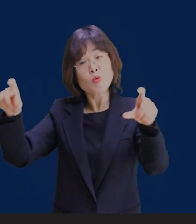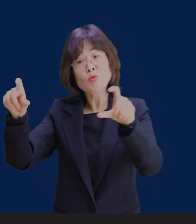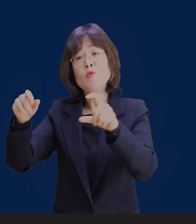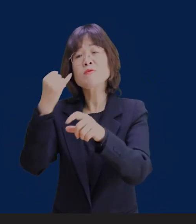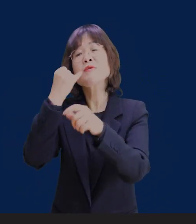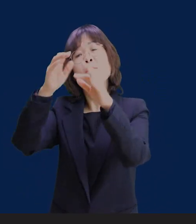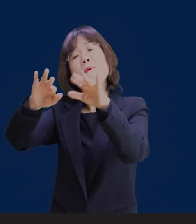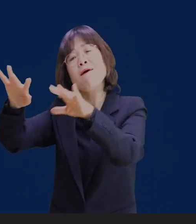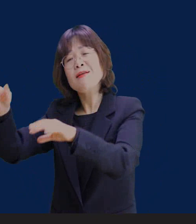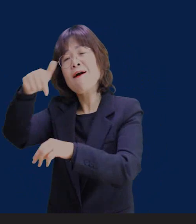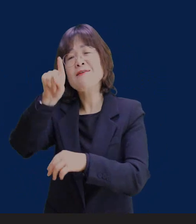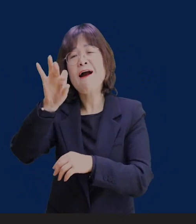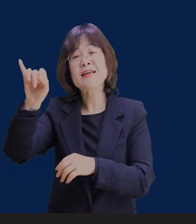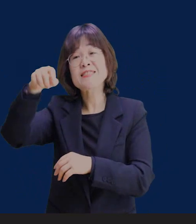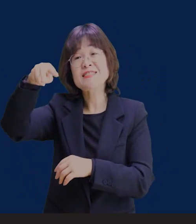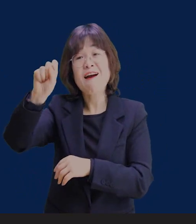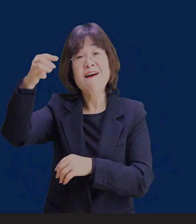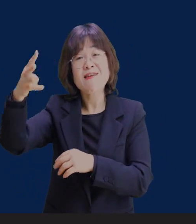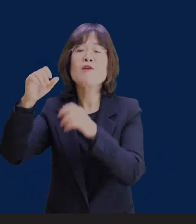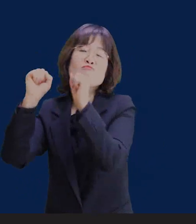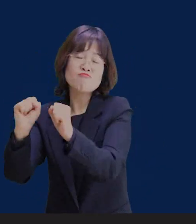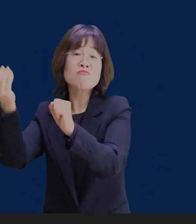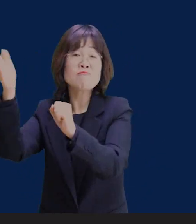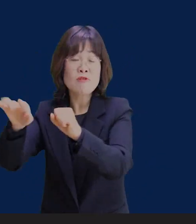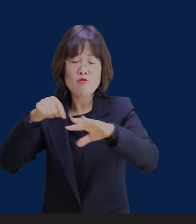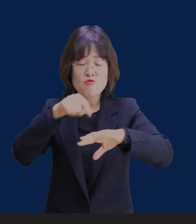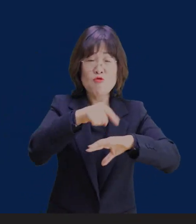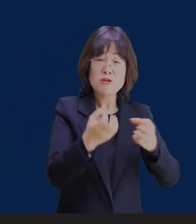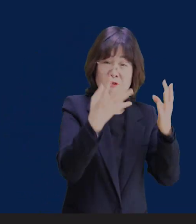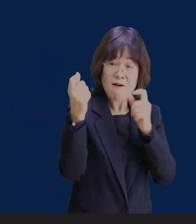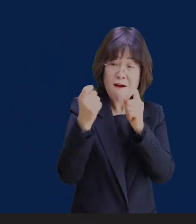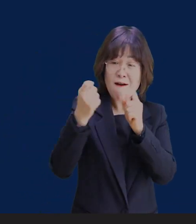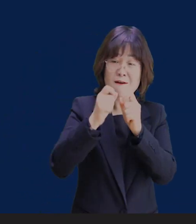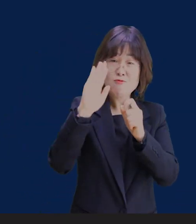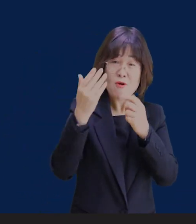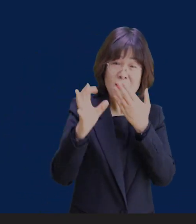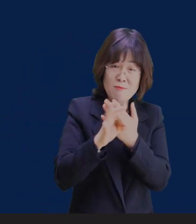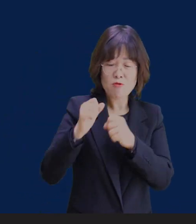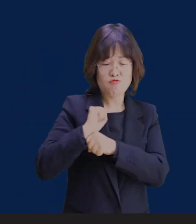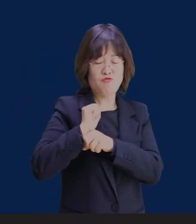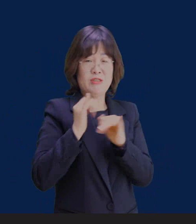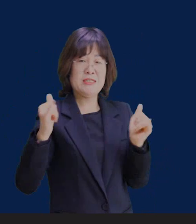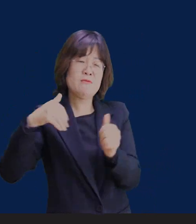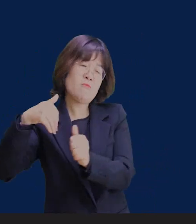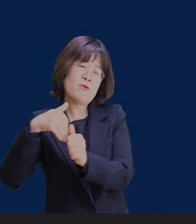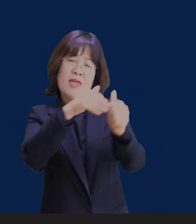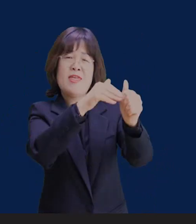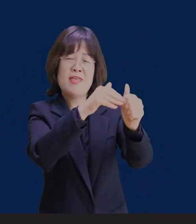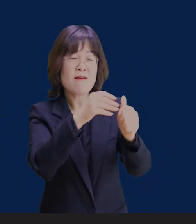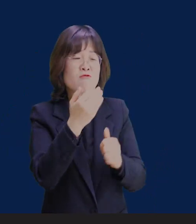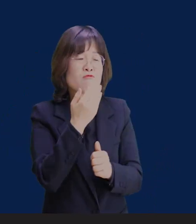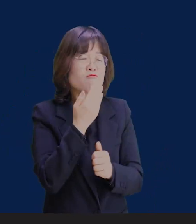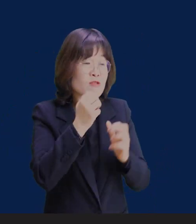역시 보통 때는 지중해 해변의 가이사랴에 주둔하고 있다가 6월절이 가까이 오면 군인들을